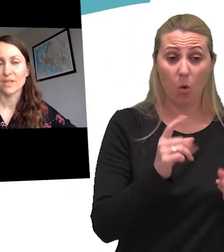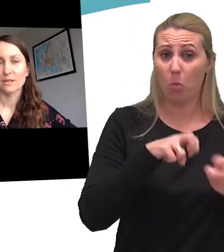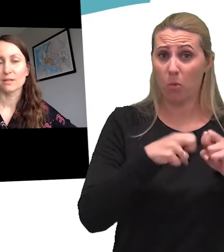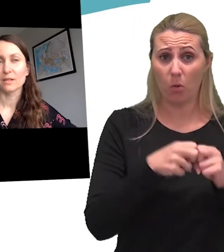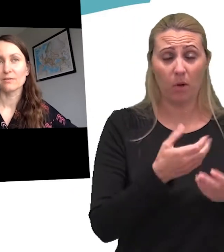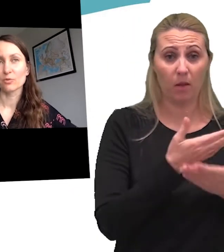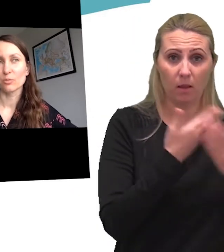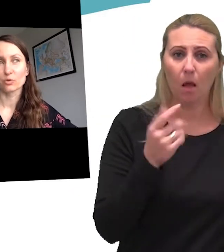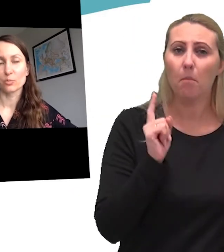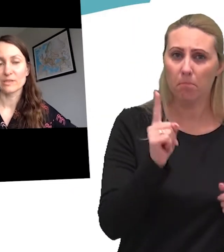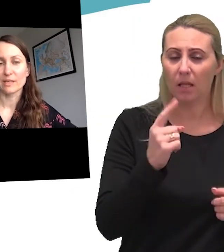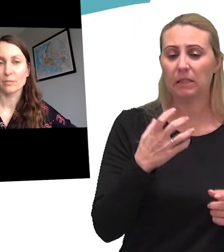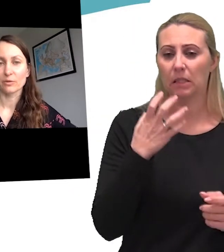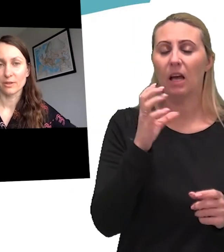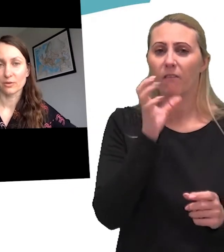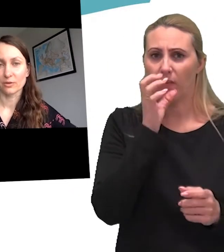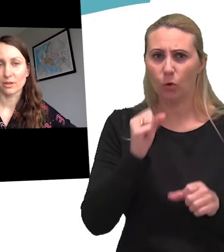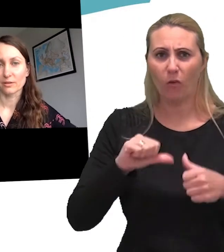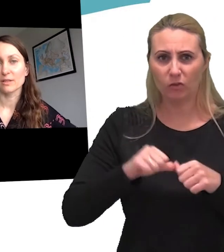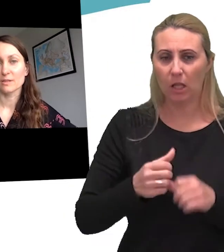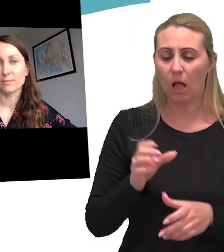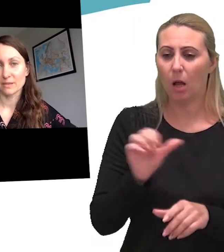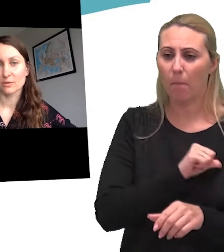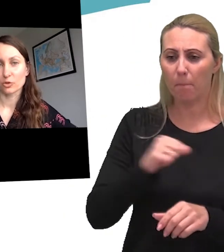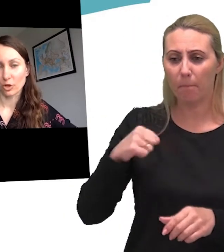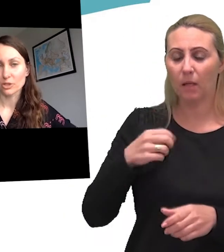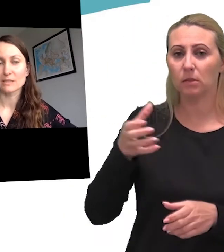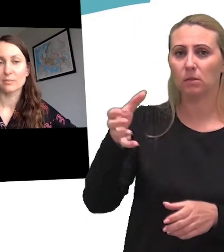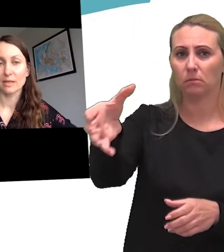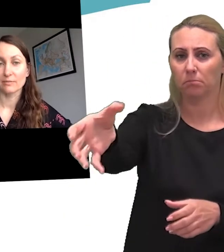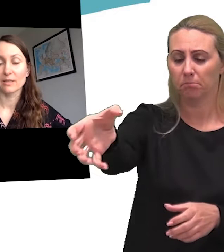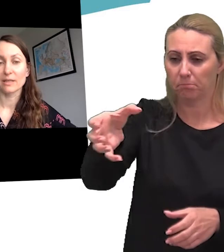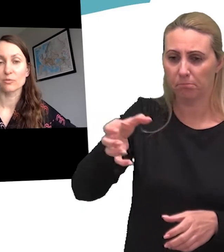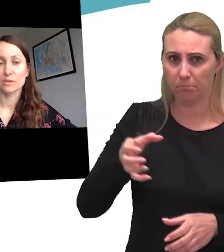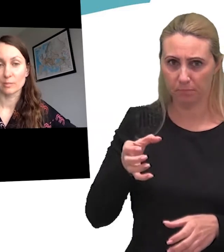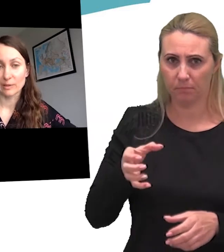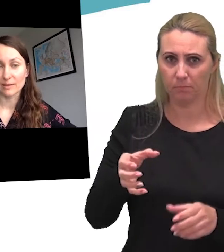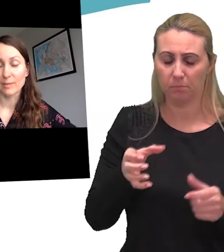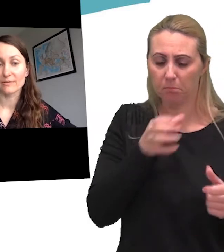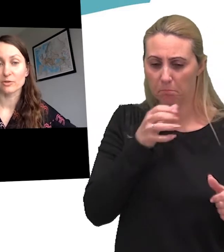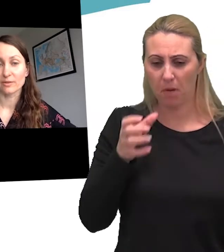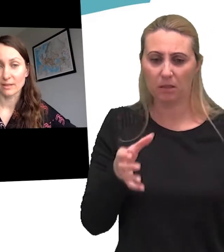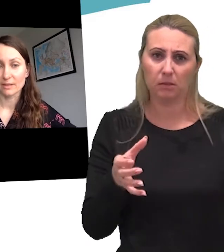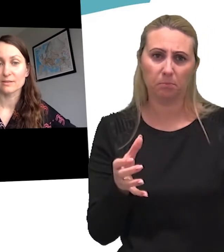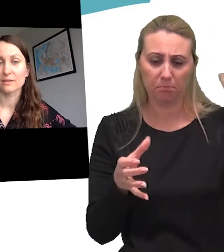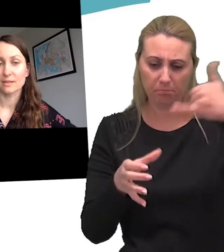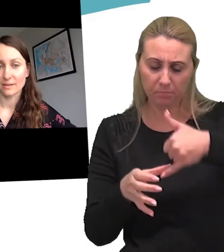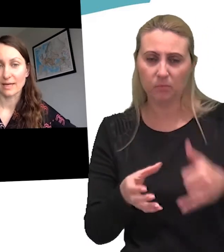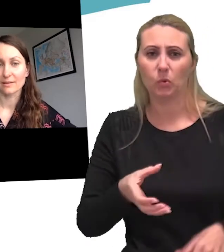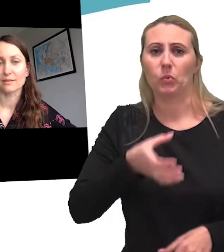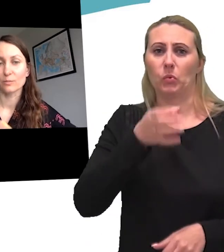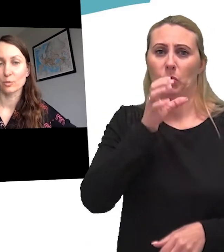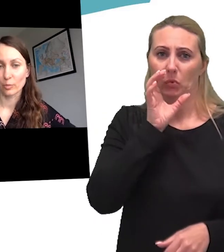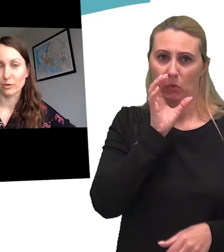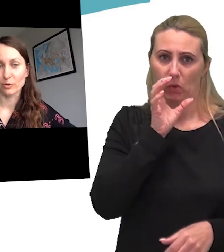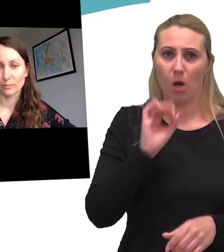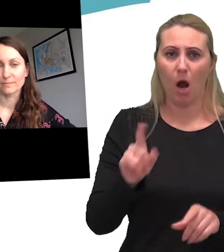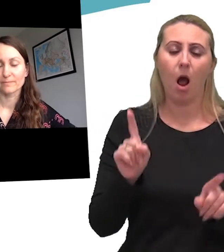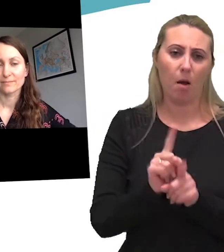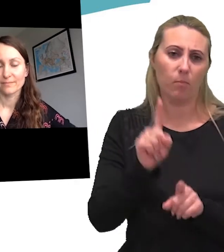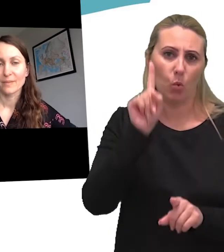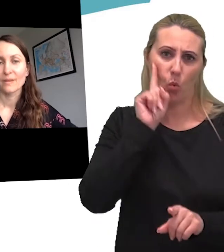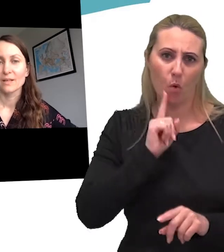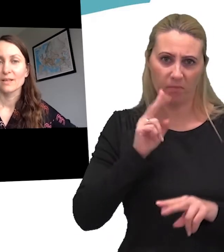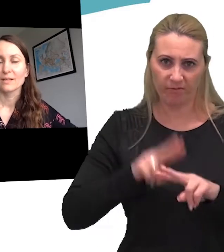problemų. Ir kad vanduo būtų pasiekiamoj vietoj, kad vaikas pats ištroškęs labai lengvai galėtų įsipilti, pavyzdžiui, vandens ir atsigerti, kad tam būtų